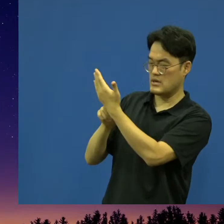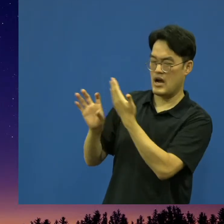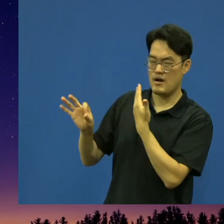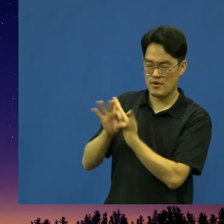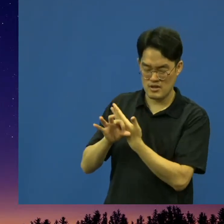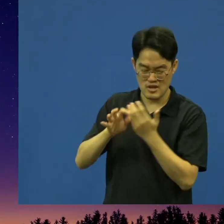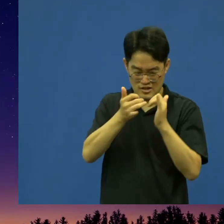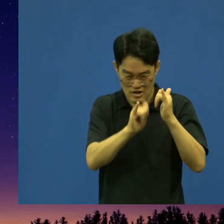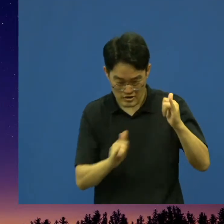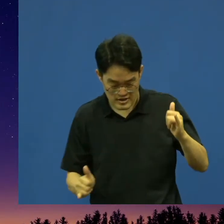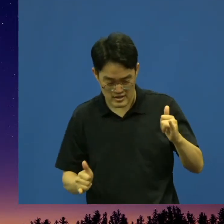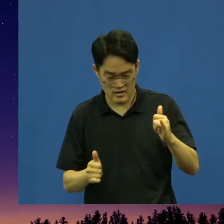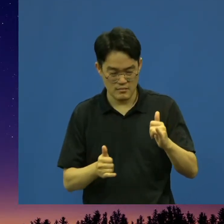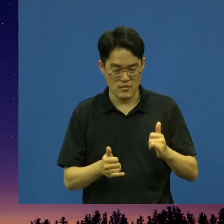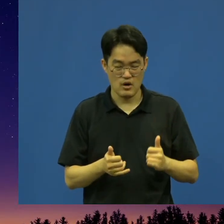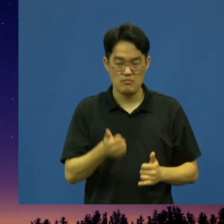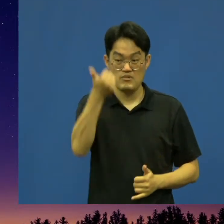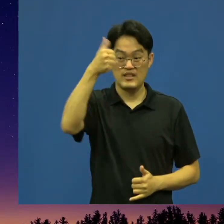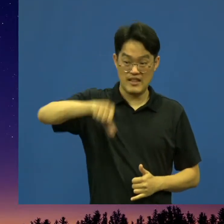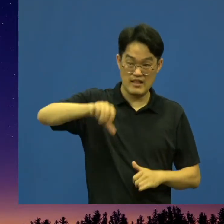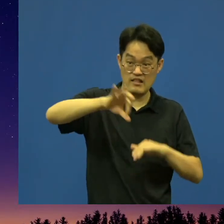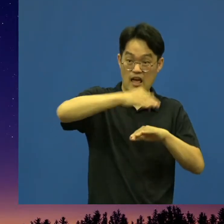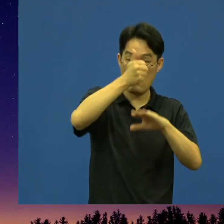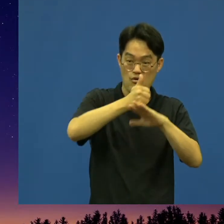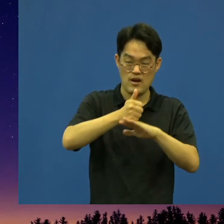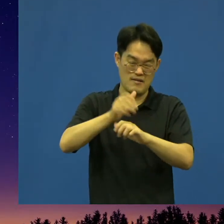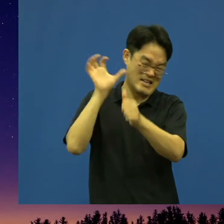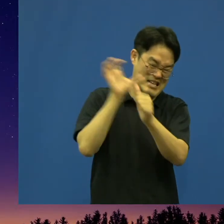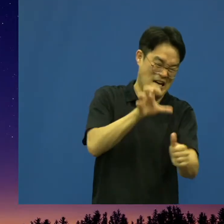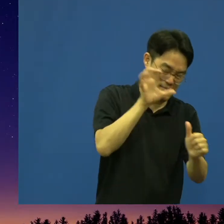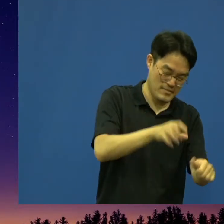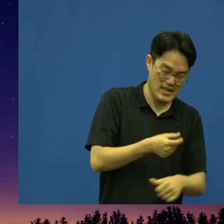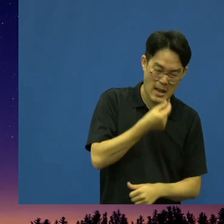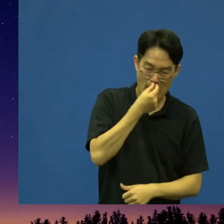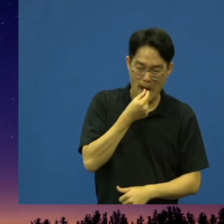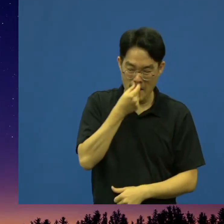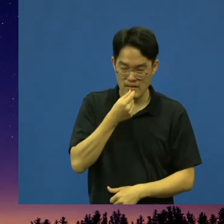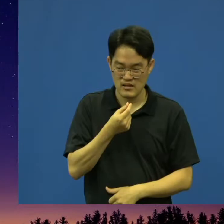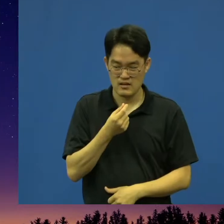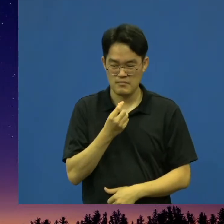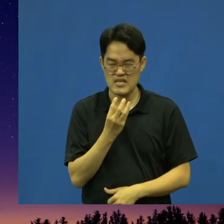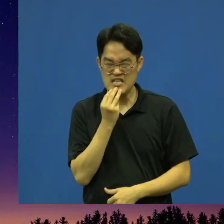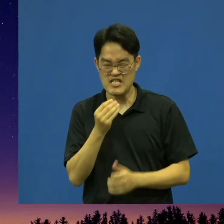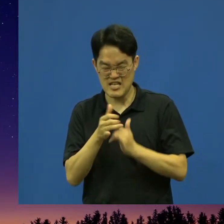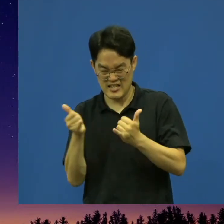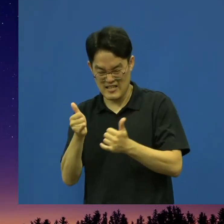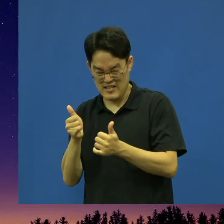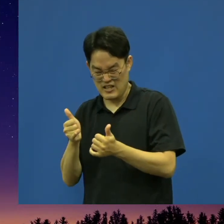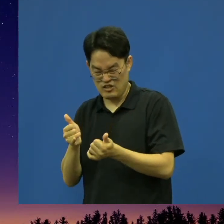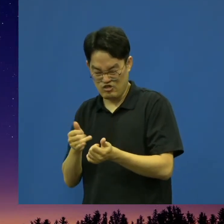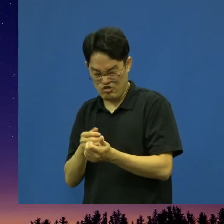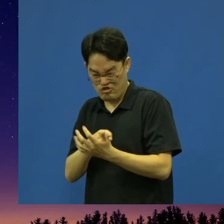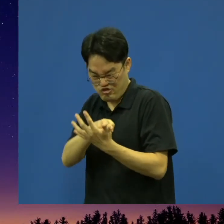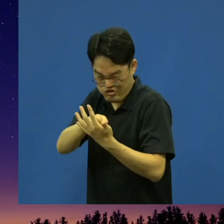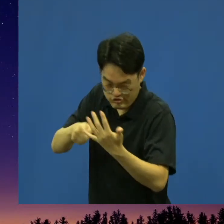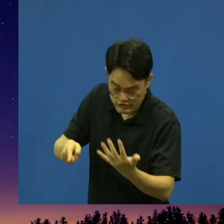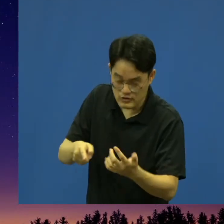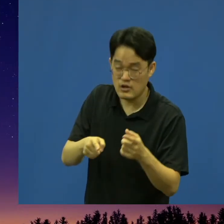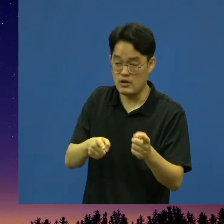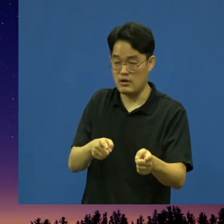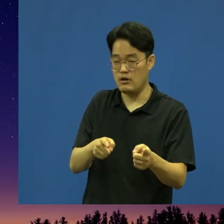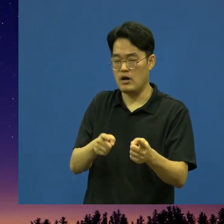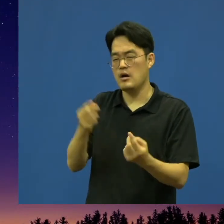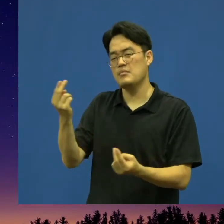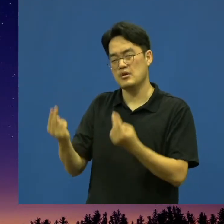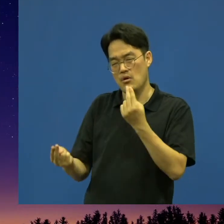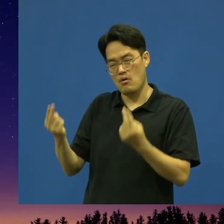박해, 히틀러의 유대인 학살, 그 어떤 것하고도 비교할 수 없는 전무후무한